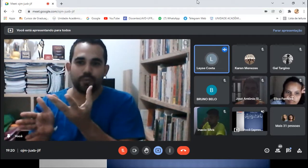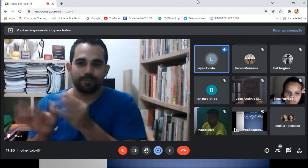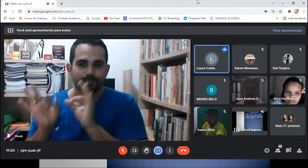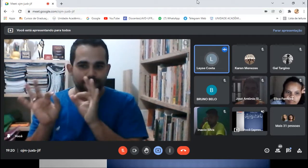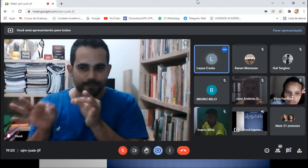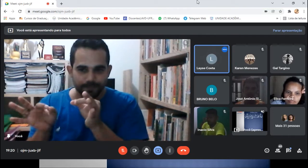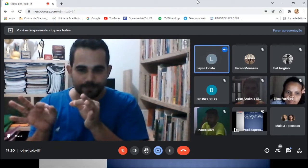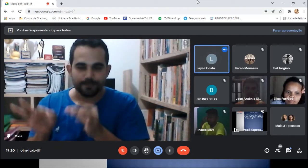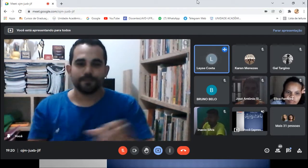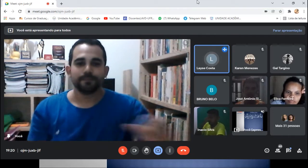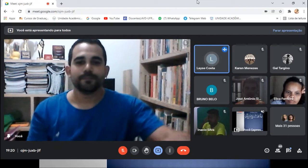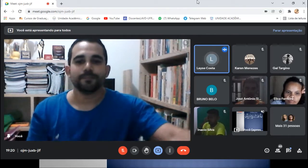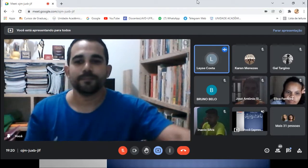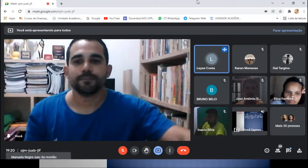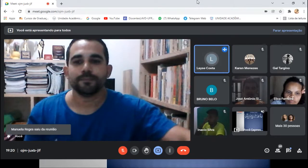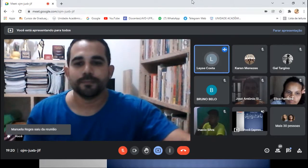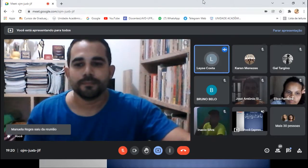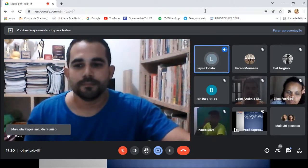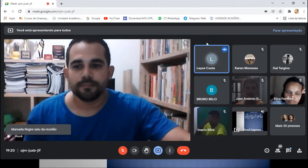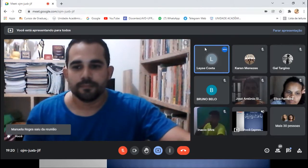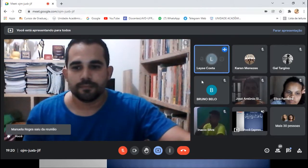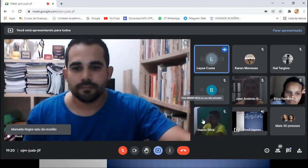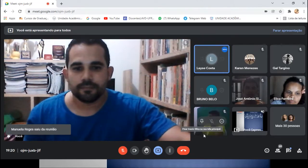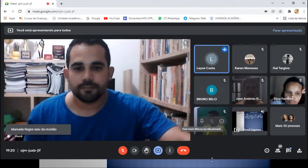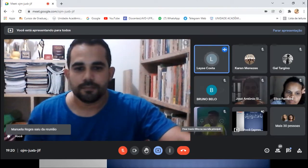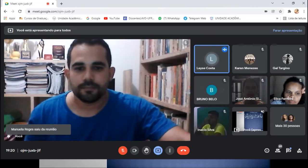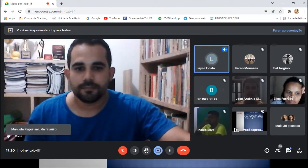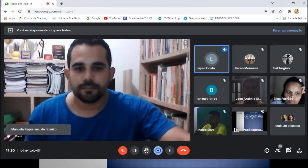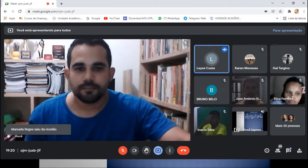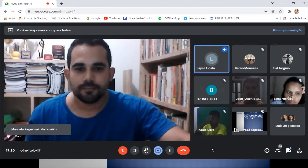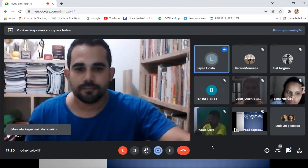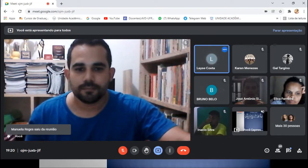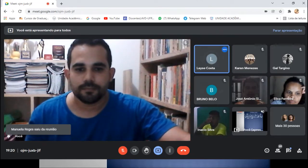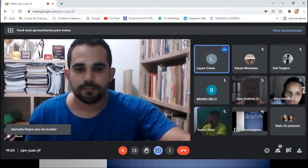científico de pesquisa do som, ok? Da estrutura do som.